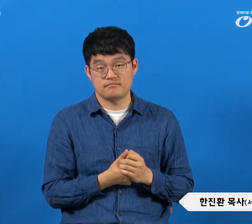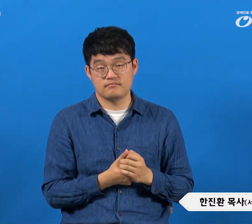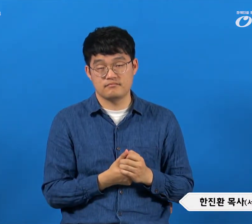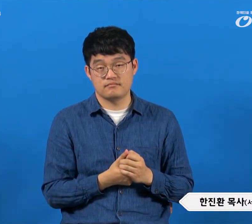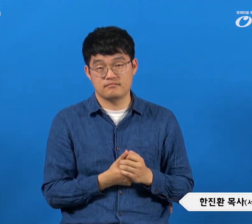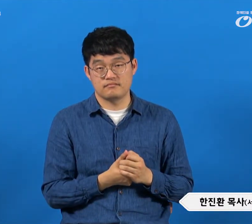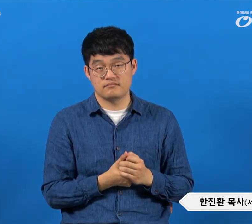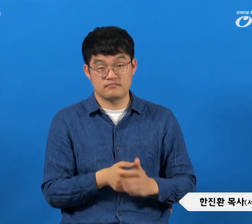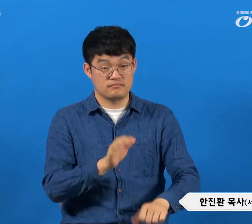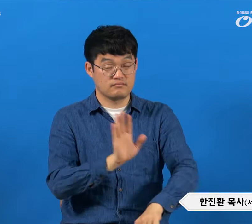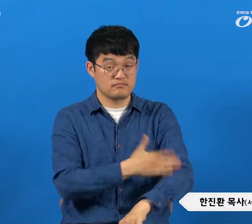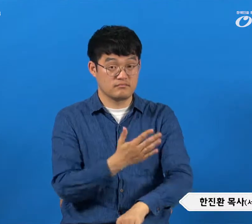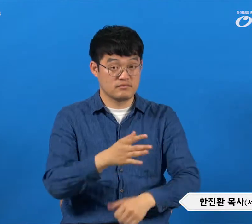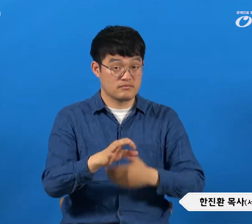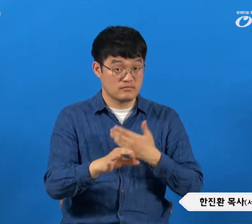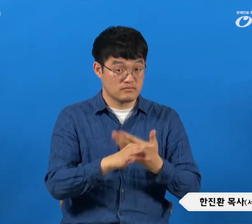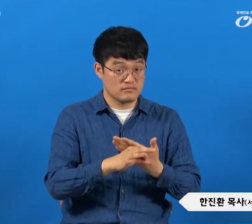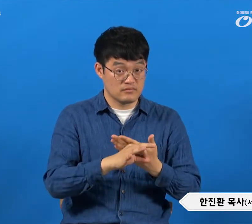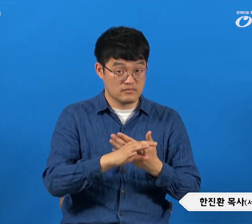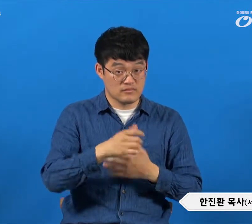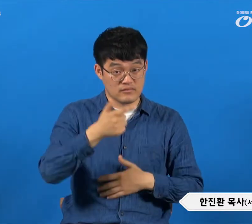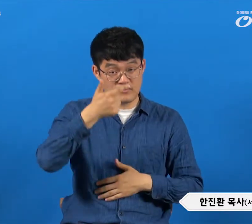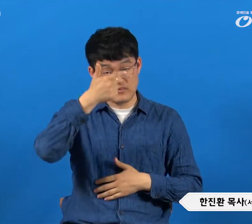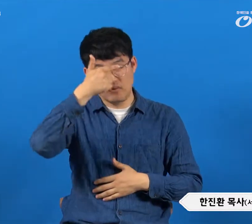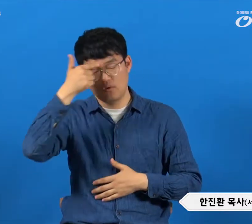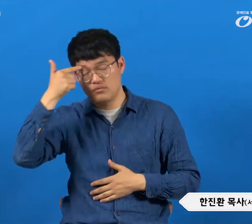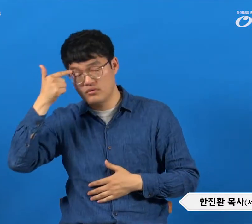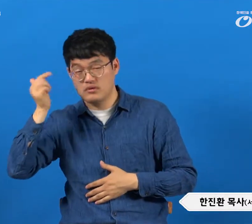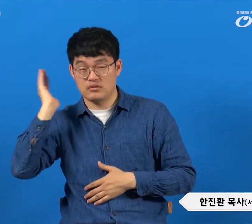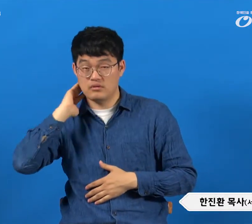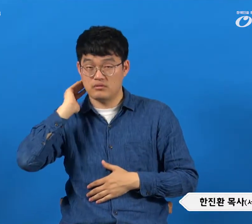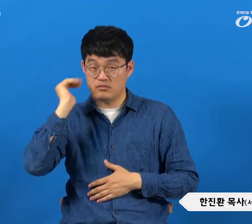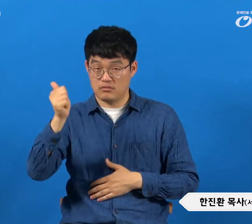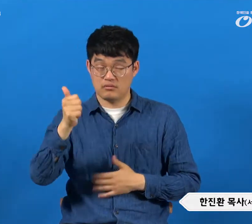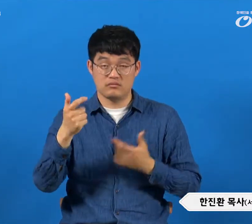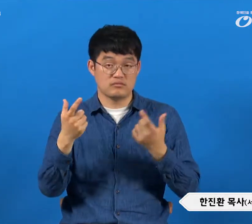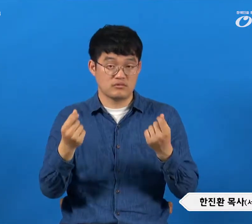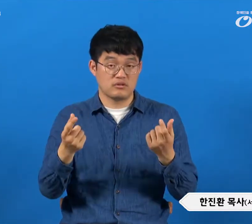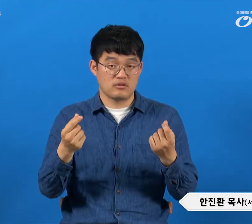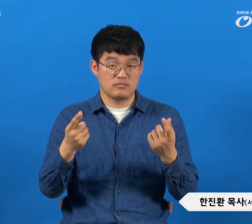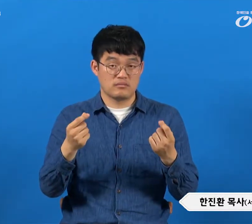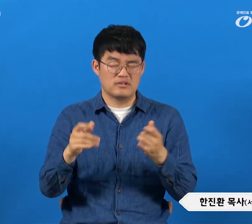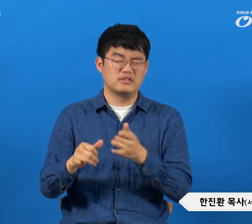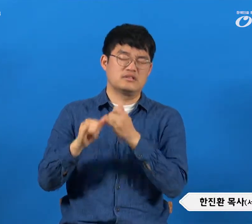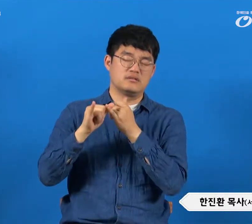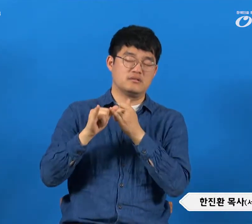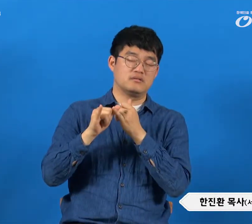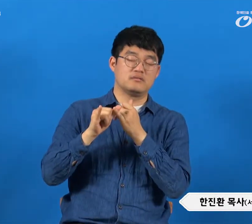잘못하면 노무현 대통령처럼 극단적인 선택을 할지도 모릅니다.